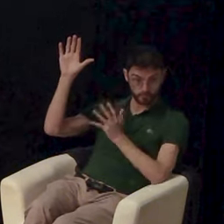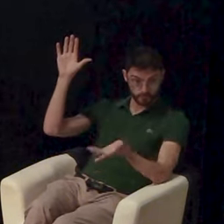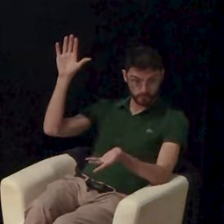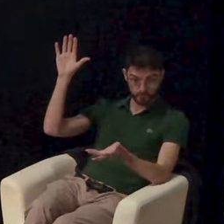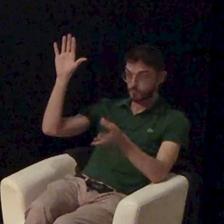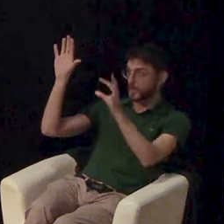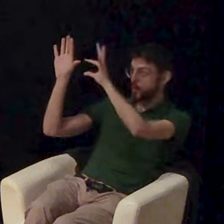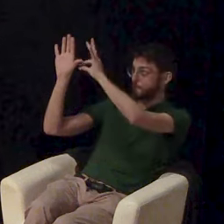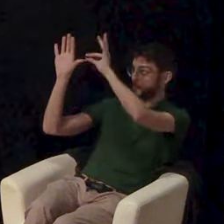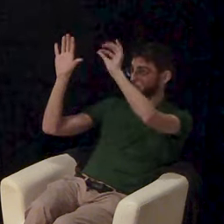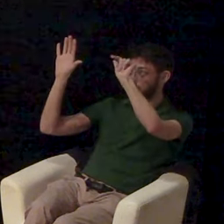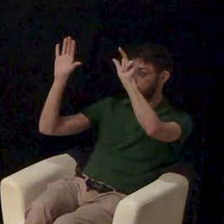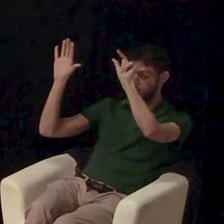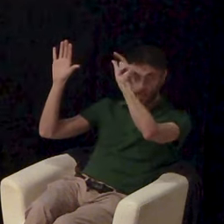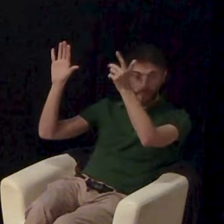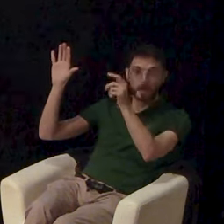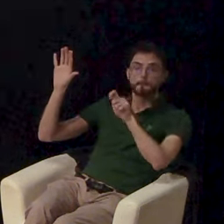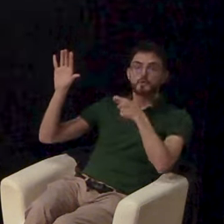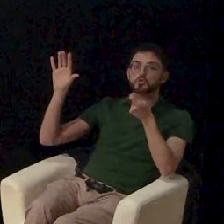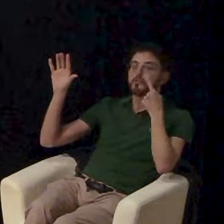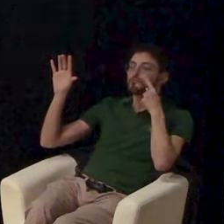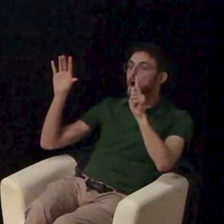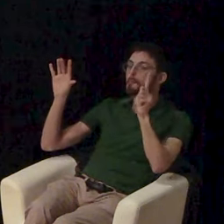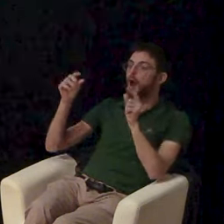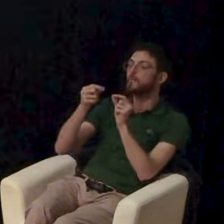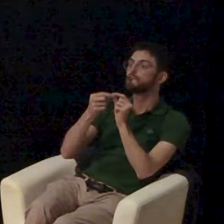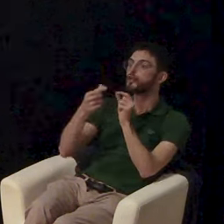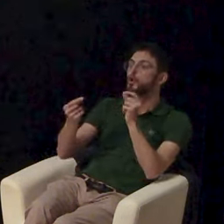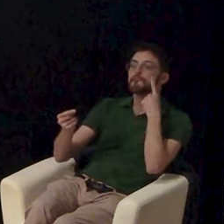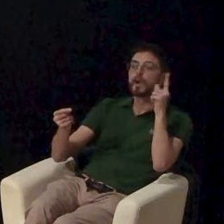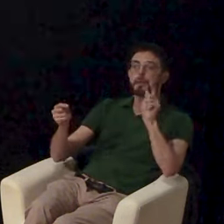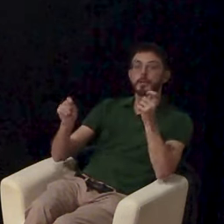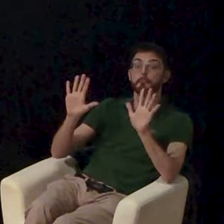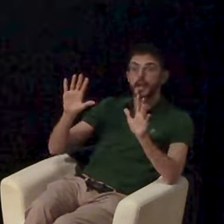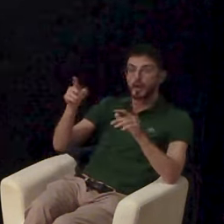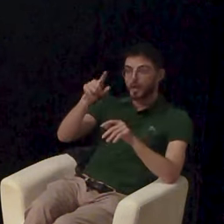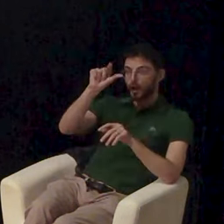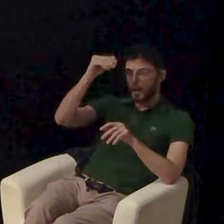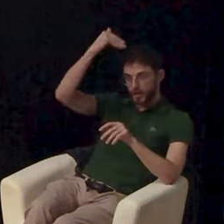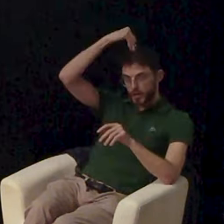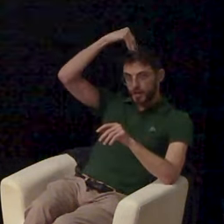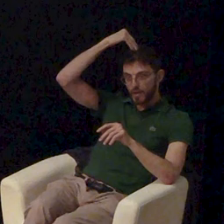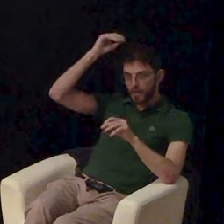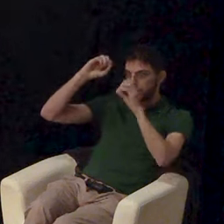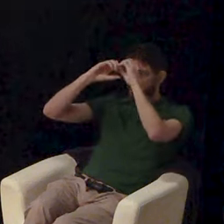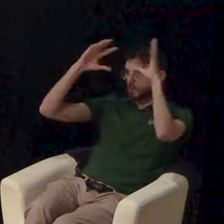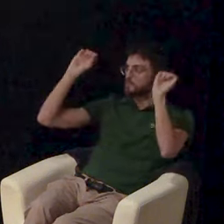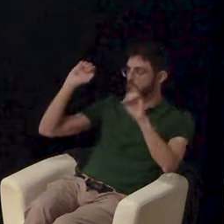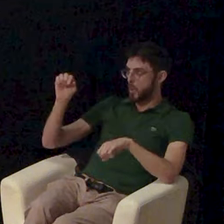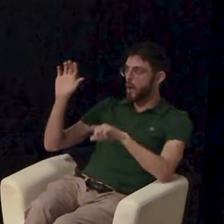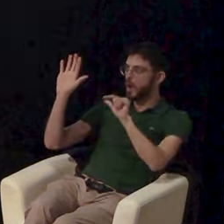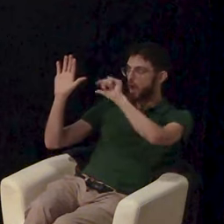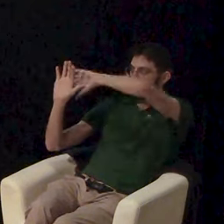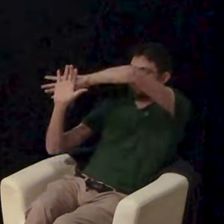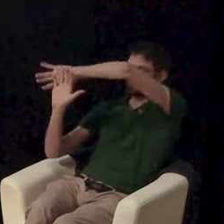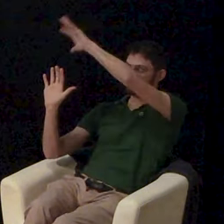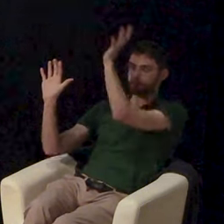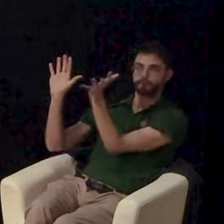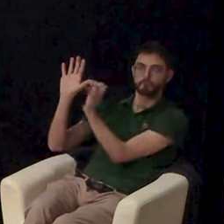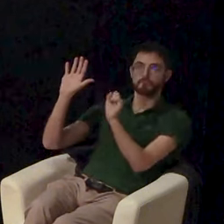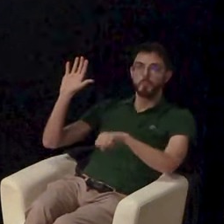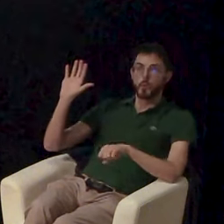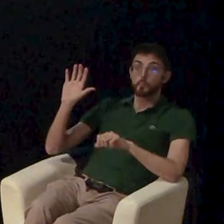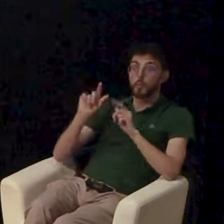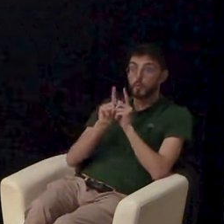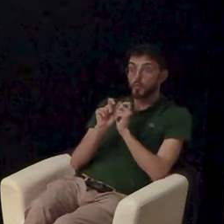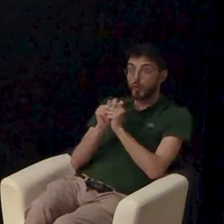Voilà, il y a le tronc, il y a les branches. Alors, bien sûr, on ne voit pas les feuilles, mais dans votre tête, elles y sont déjà. Je pense